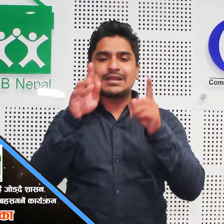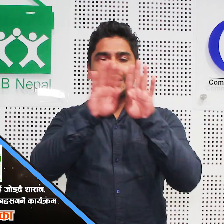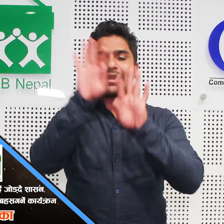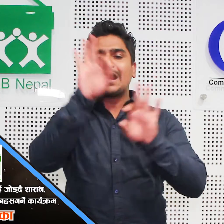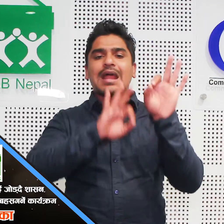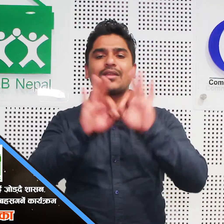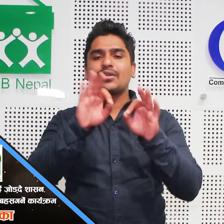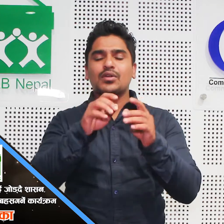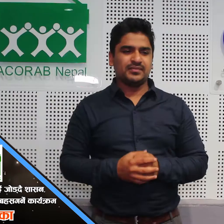श्रृङ्खला घुम्तीको चौतारो।